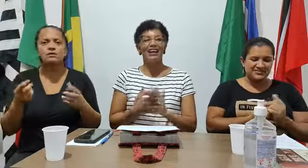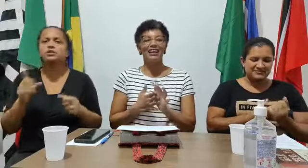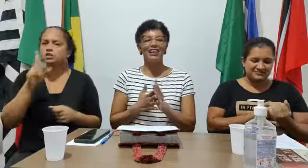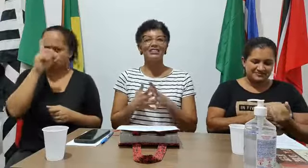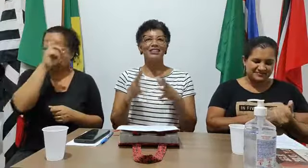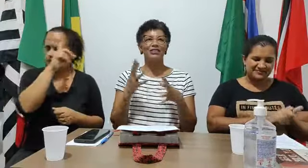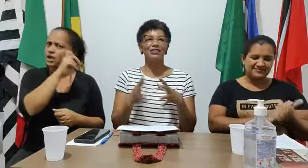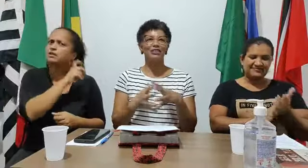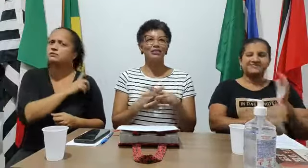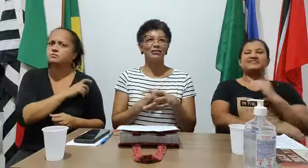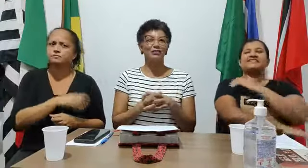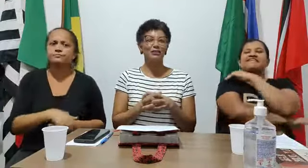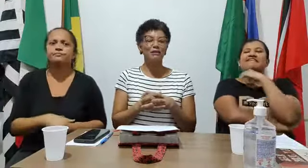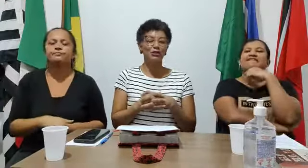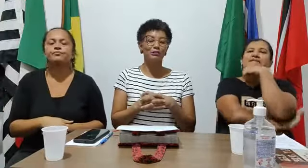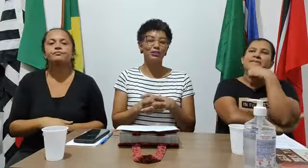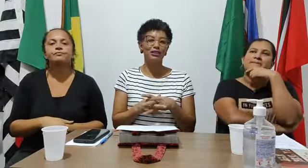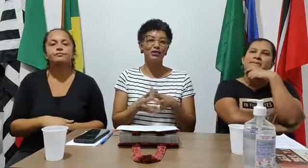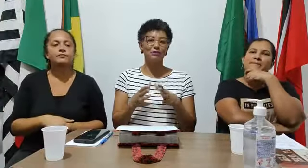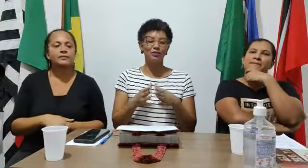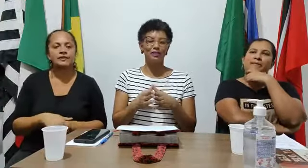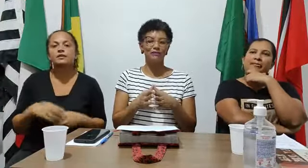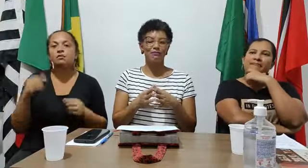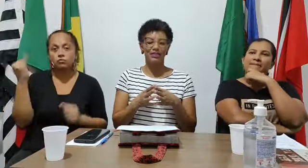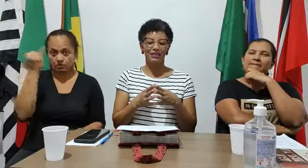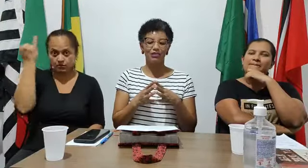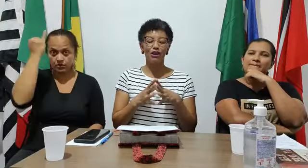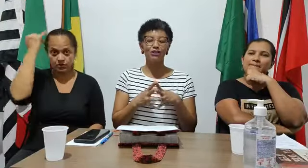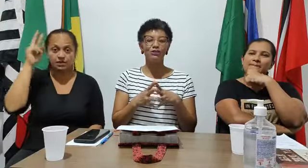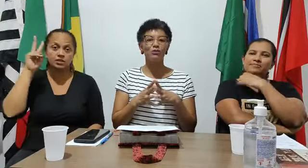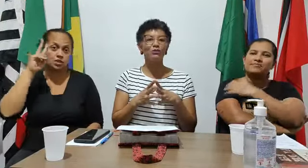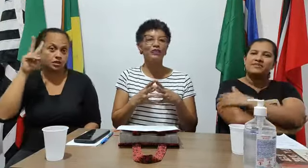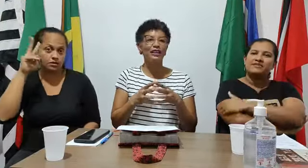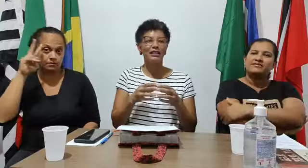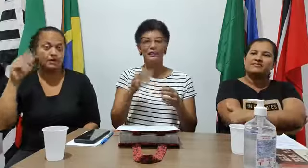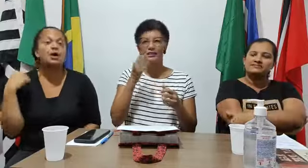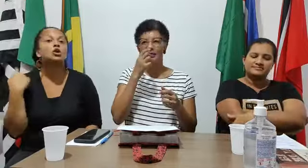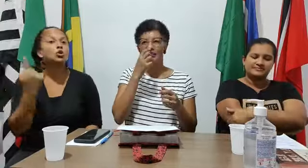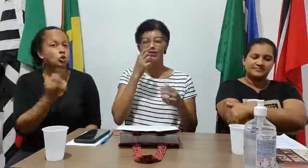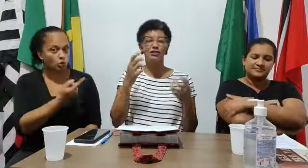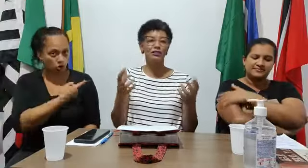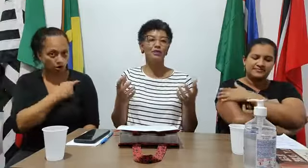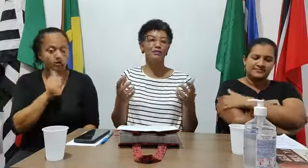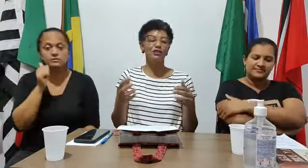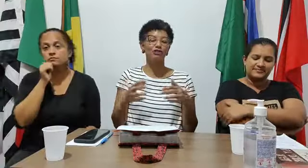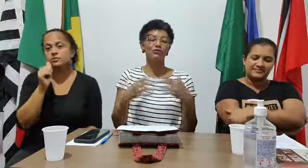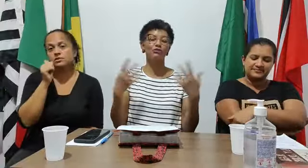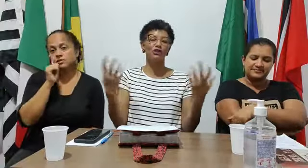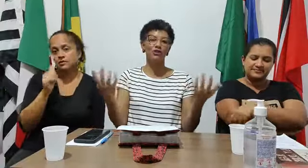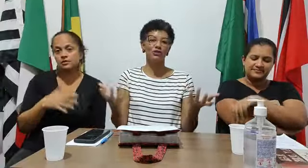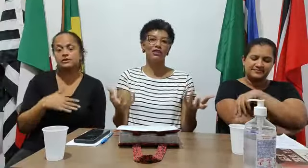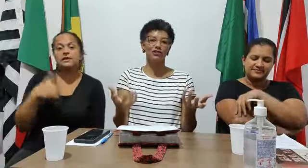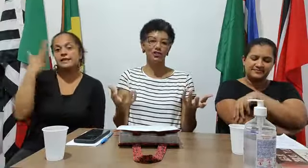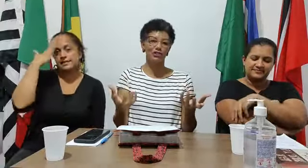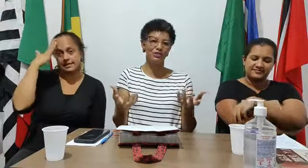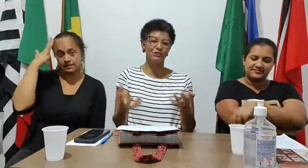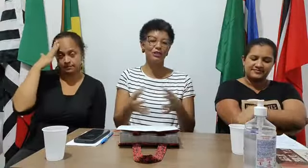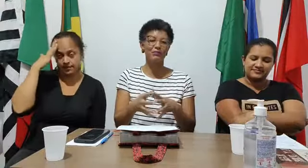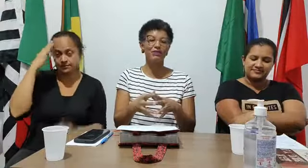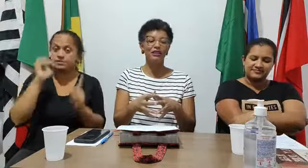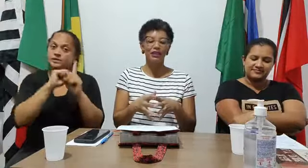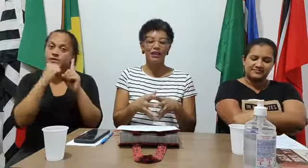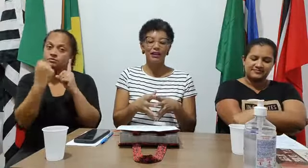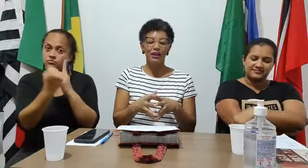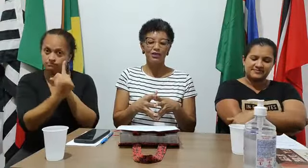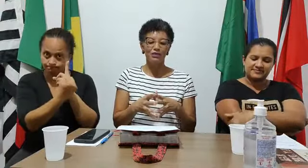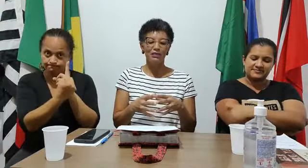Exatamente. Olha, essa colocação da Fabi é muito importante porque nós, como mulheres, e a gente sabe que isso no contexto da sociedade que nós